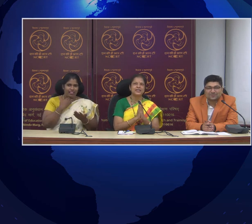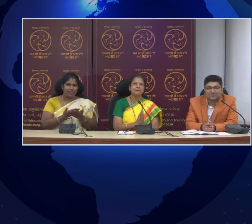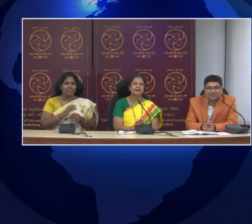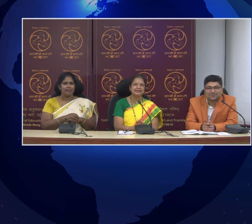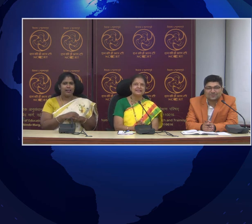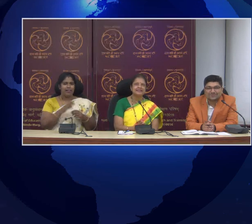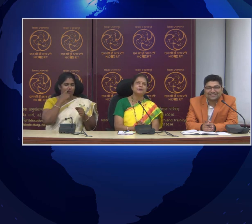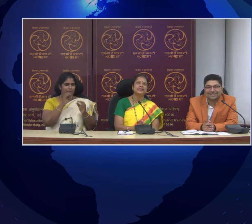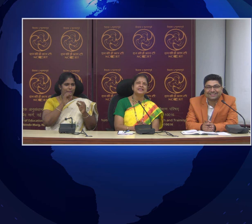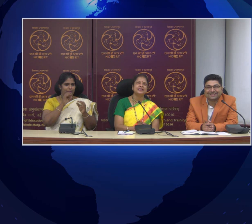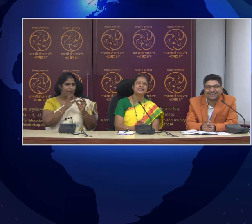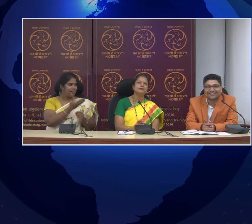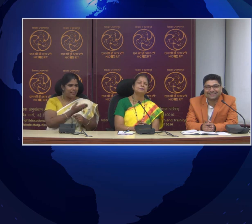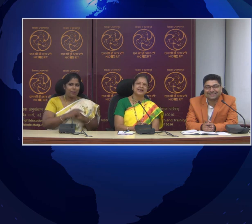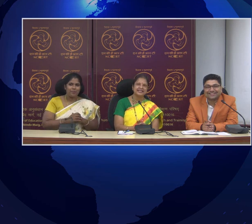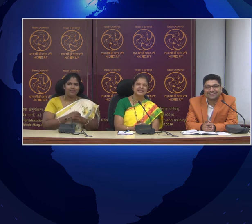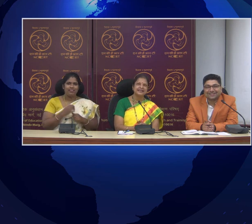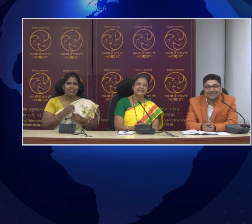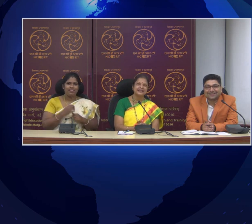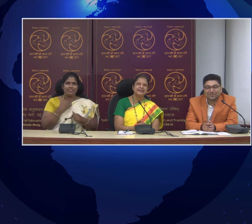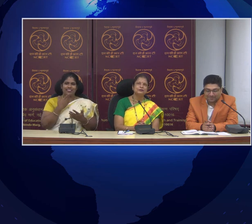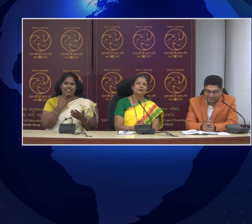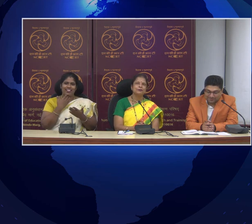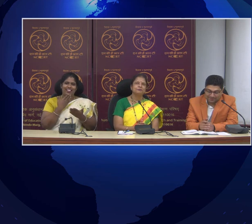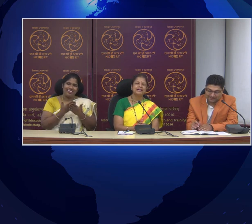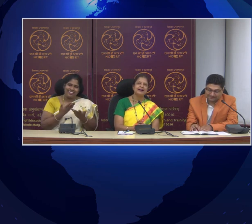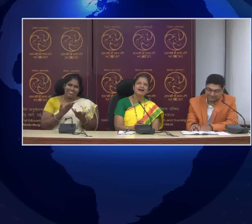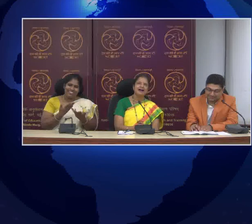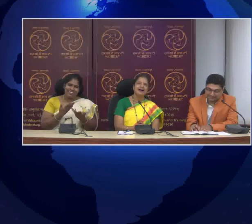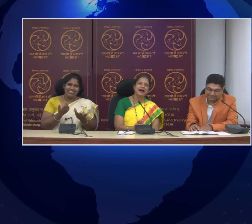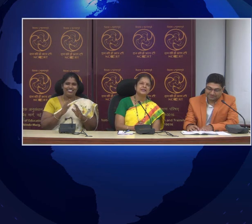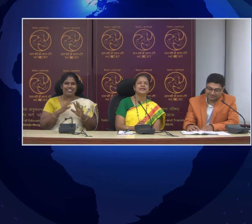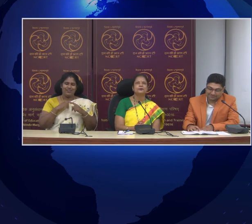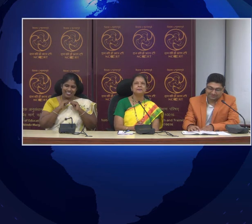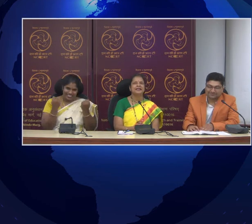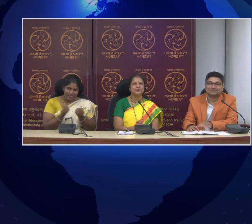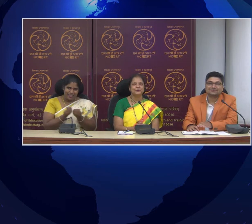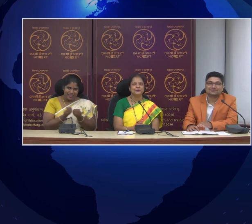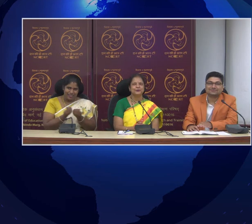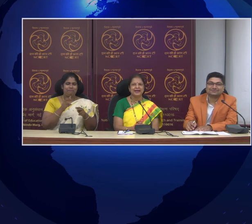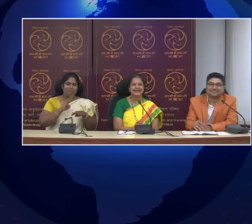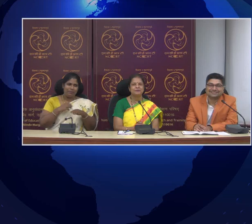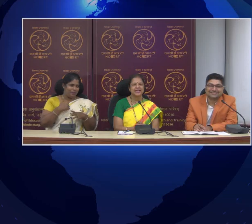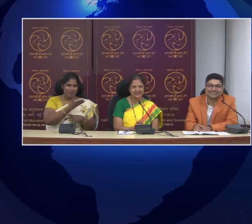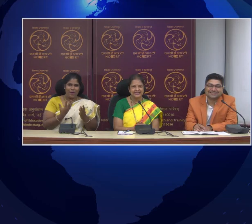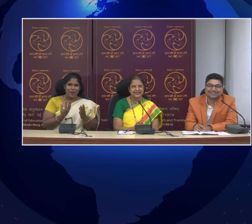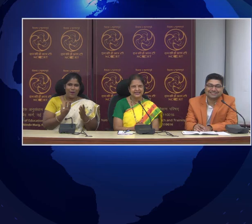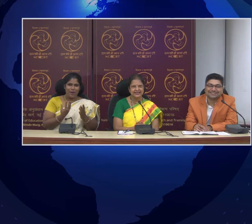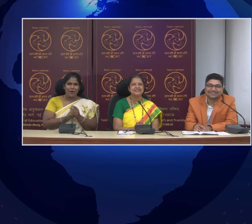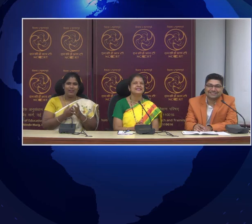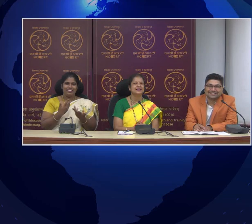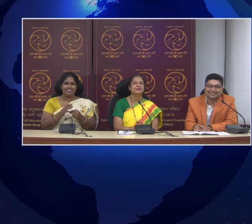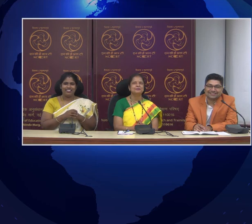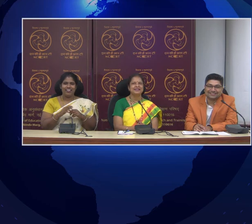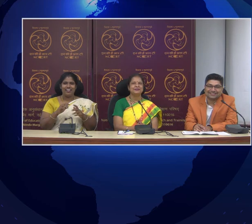मुझे आभार मत दीजिए, क्योंकि ये संयुक्त प्रयास हैं, तो बिना आपके सहयोग के भी नहीं हो पाएंगे और बिना